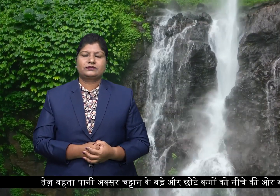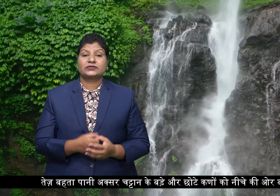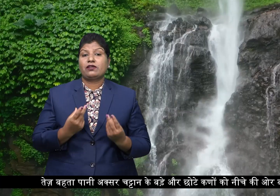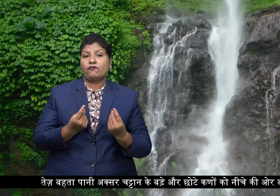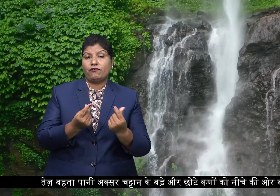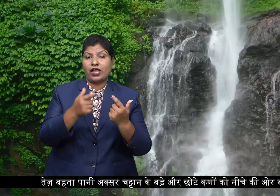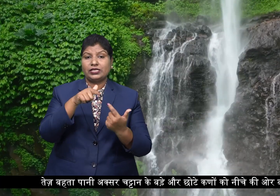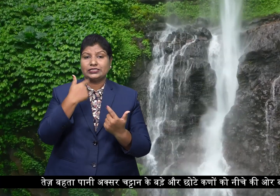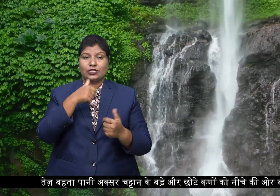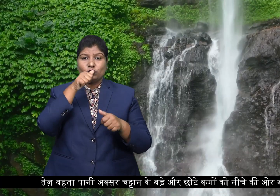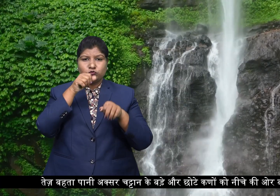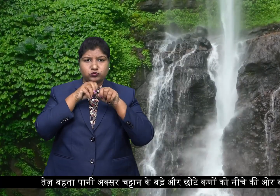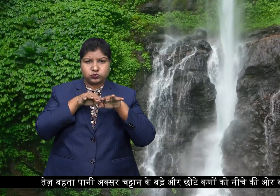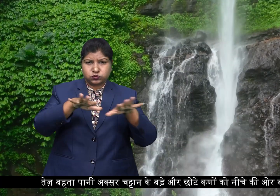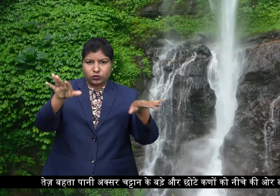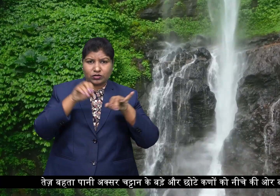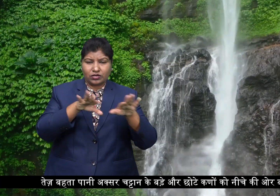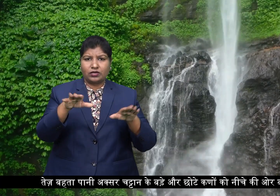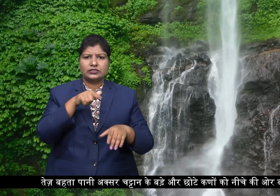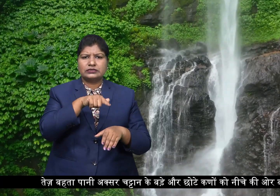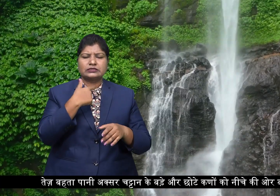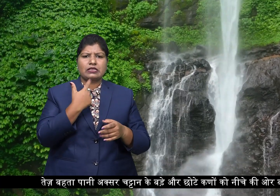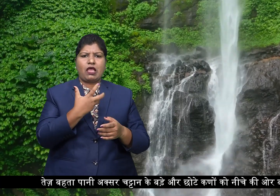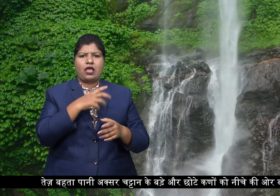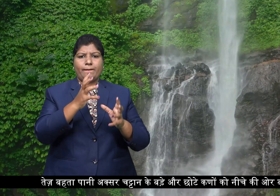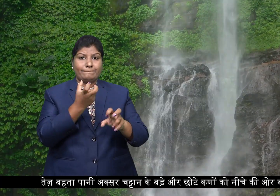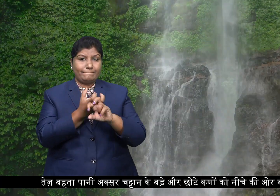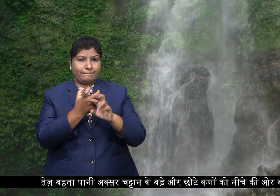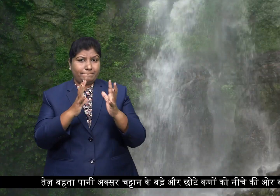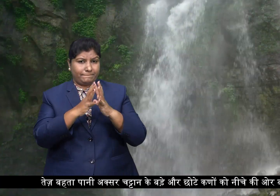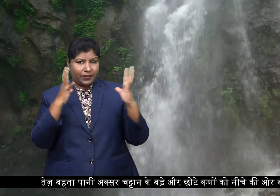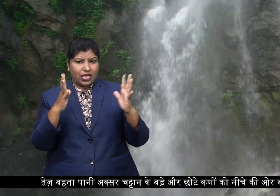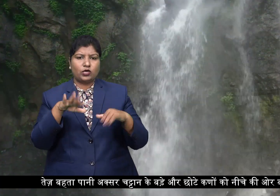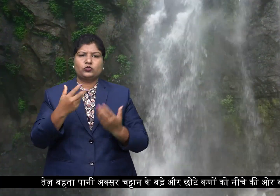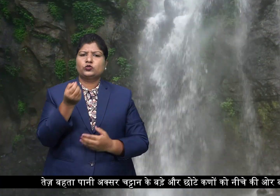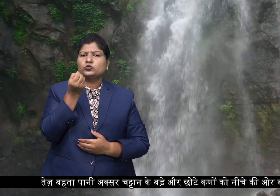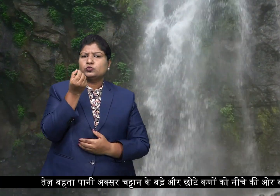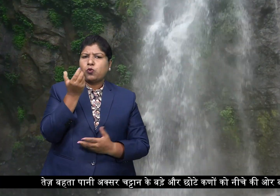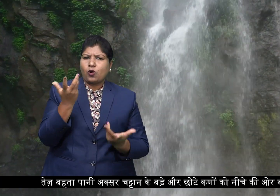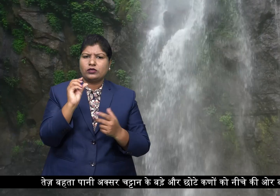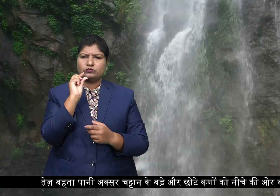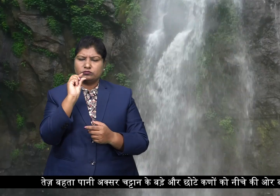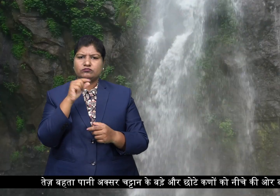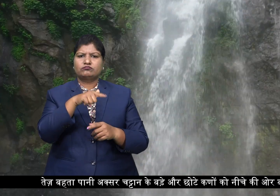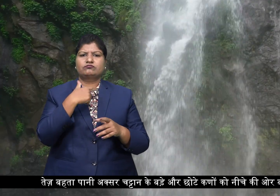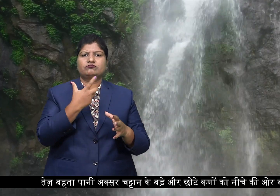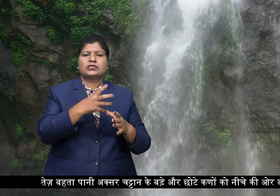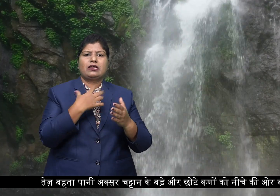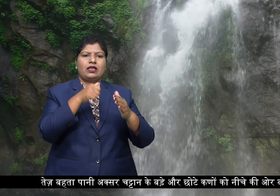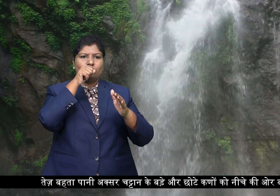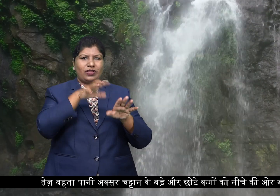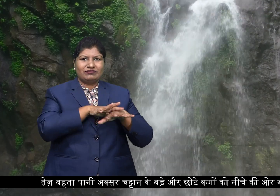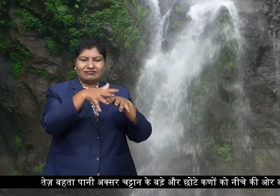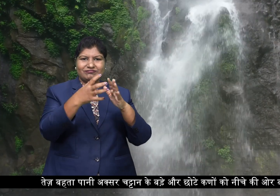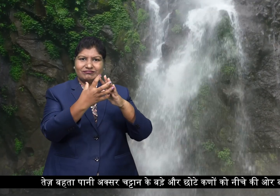तेज बहता पानी अक्सर चट्टान के बड़े और छोटे कणों को नीचे की ओर बहा ले जाता है।